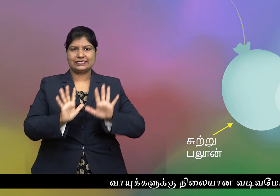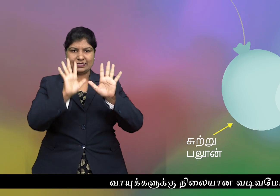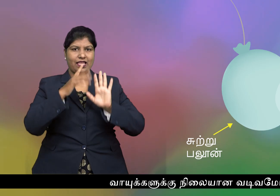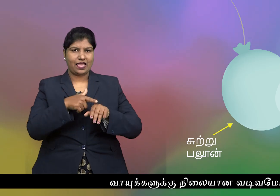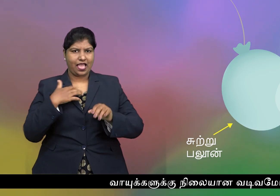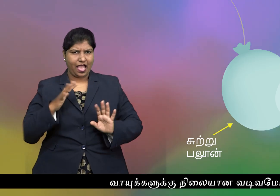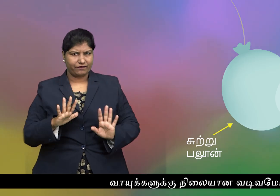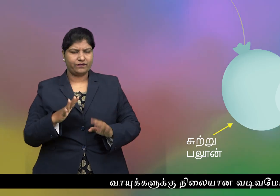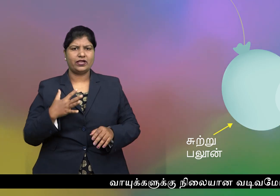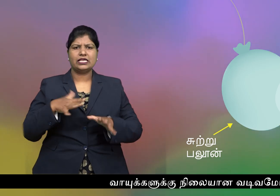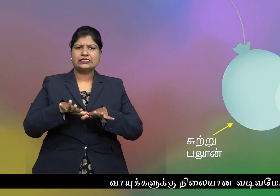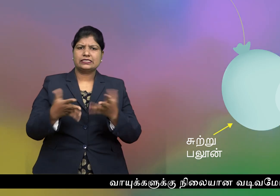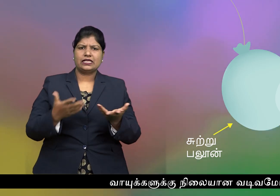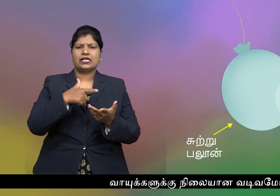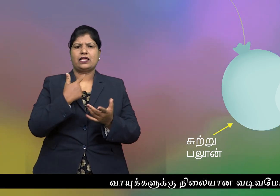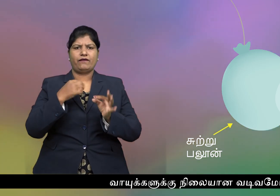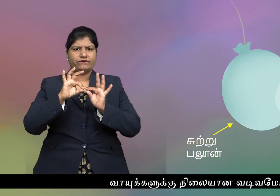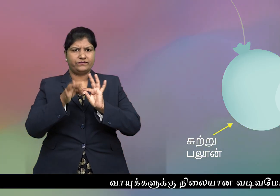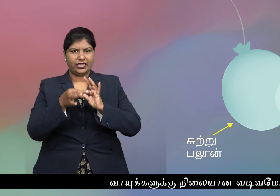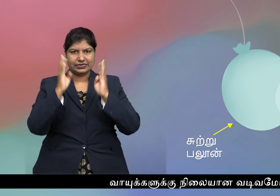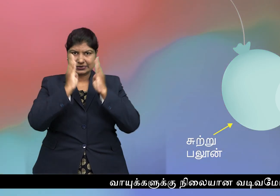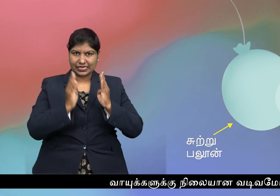வாயுக்களுக்கு நிலையான வடிவமோ அல்லது